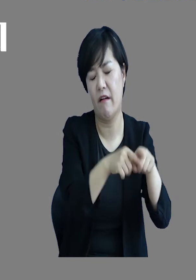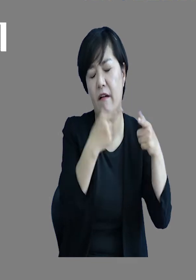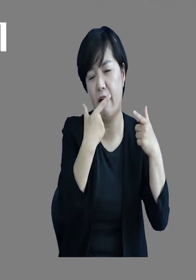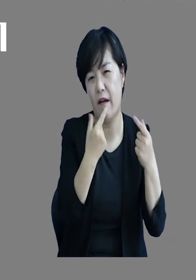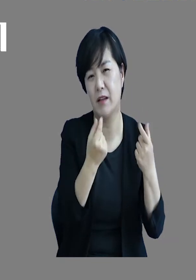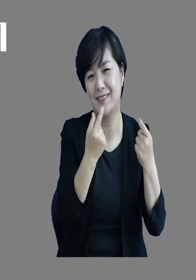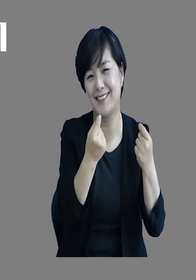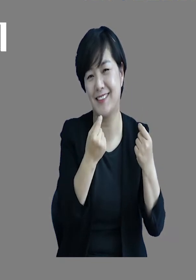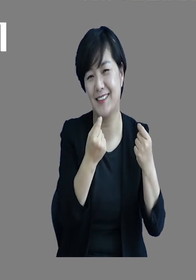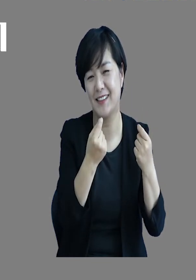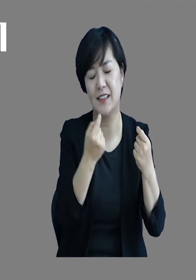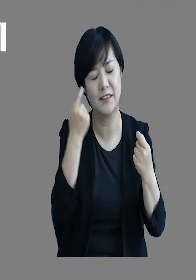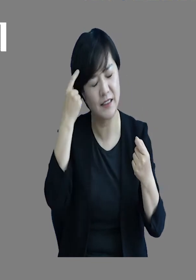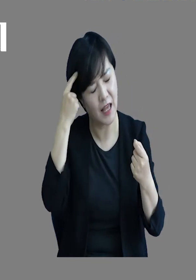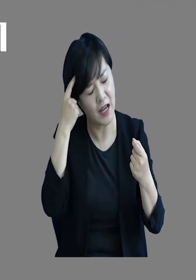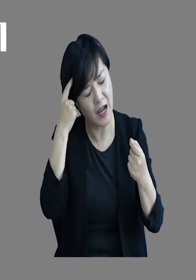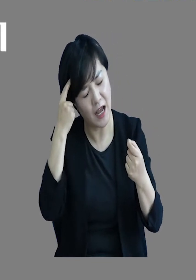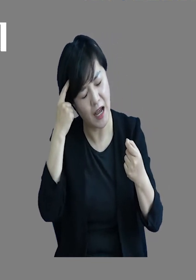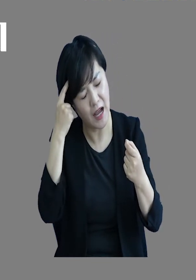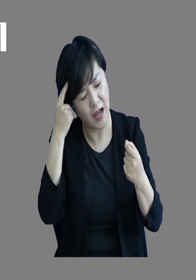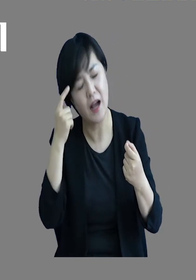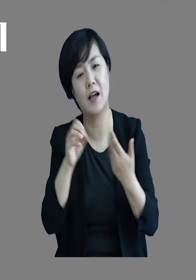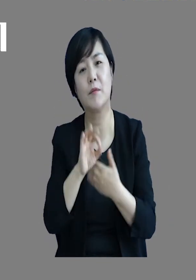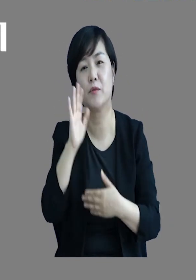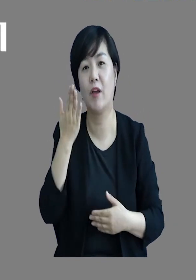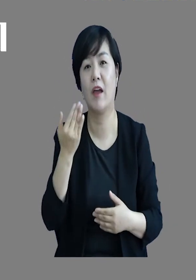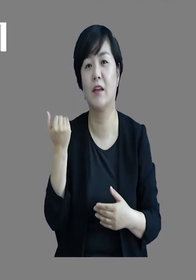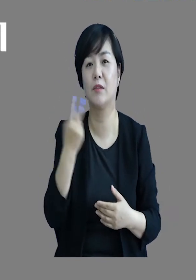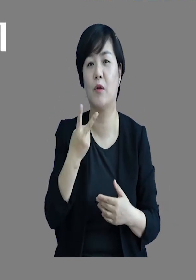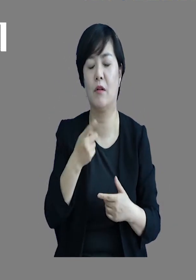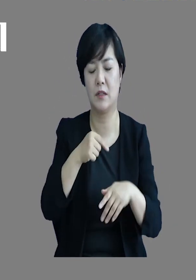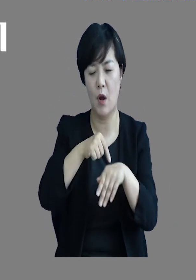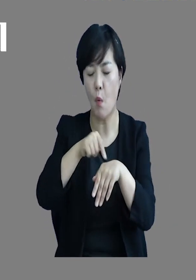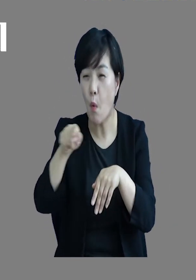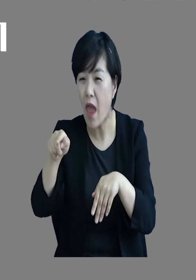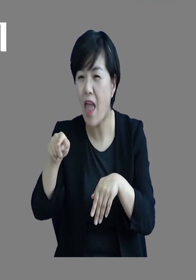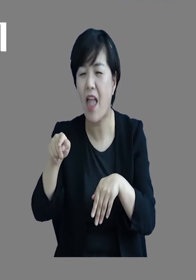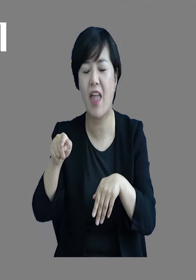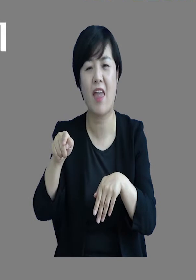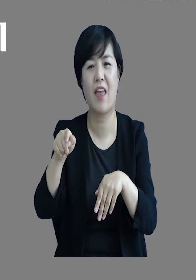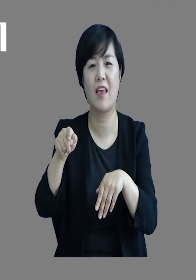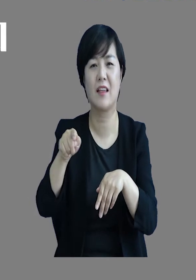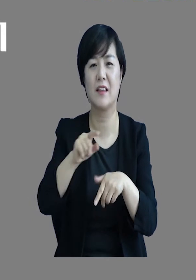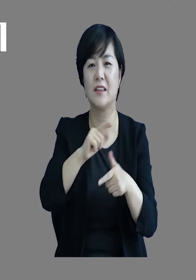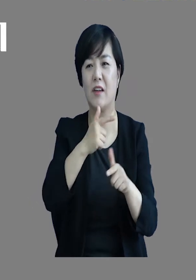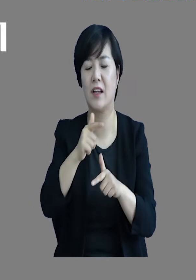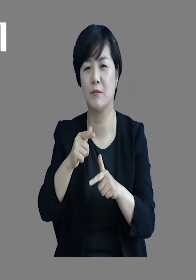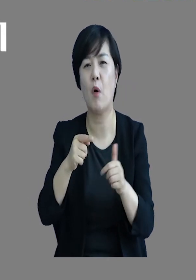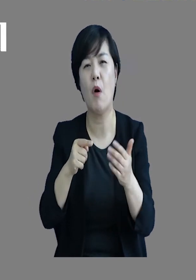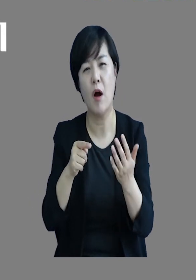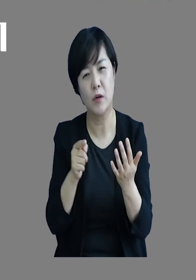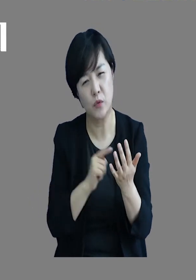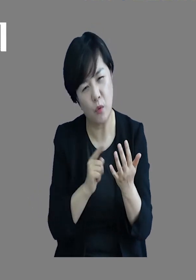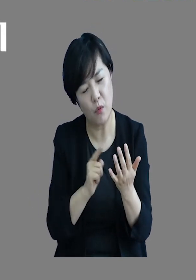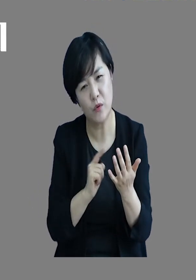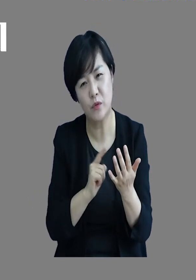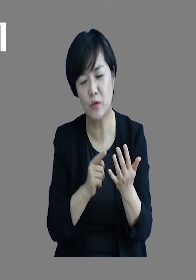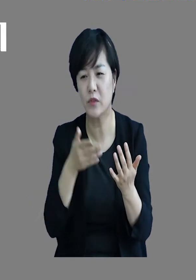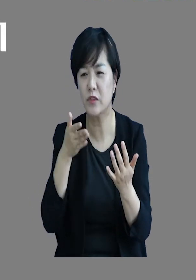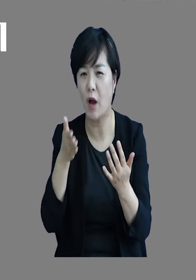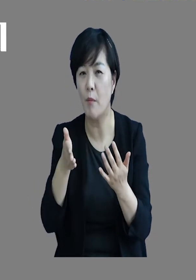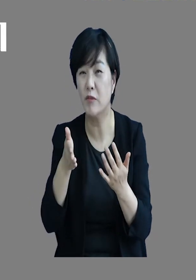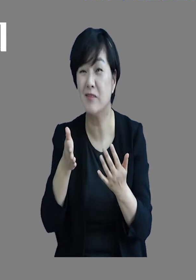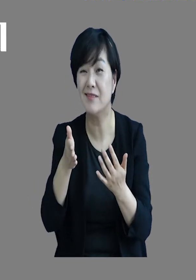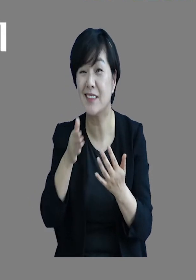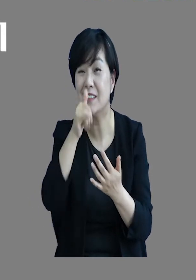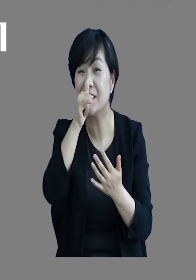된다라고 생각을 하시면 되고, 그 외에 이제 뭐 각자의 어떤 교육이나 뭐 전문